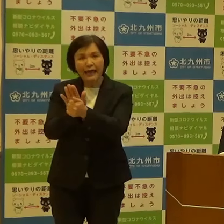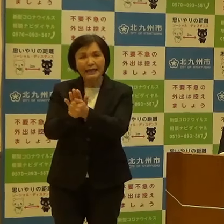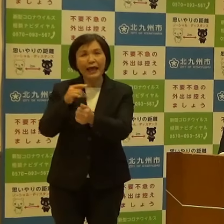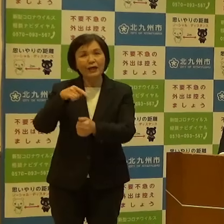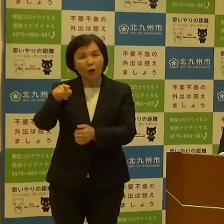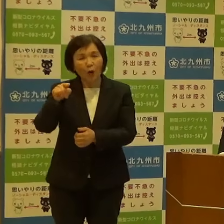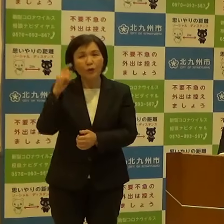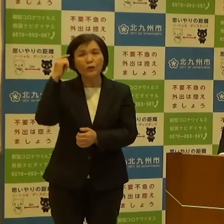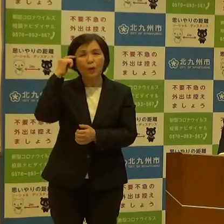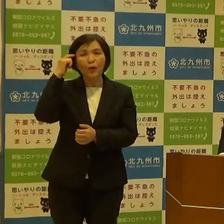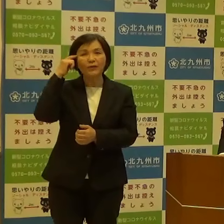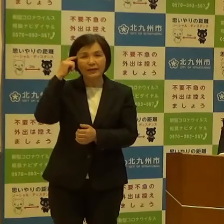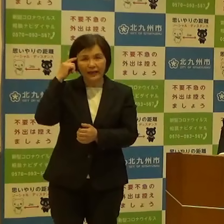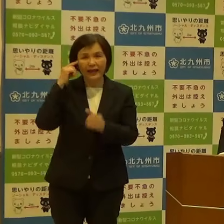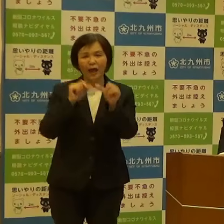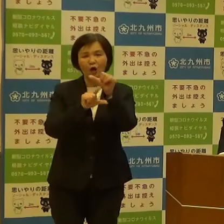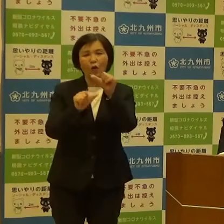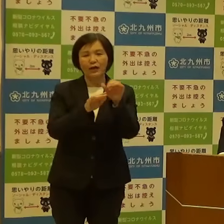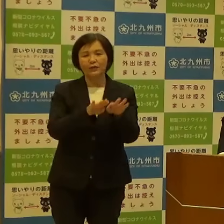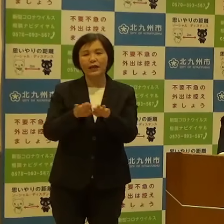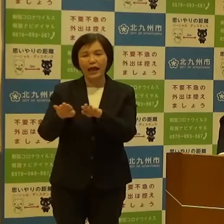間を過ごそうと思っています。